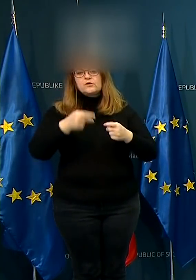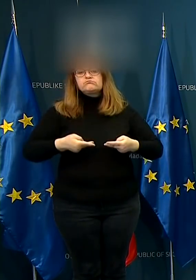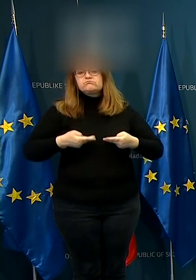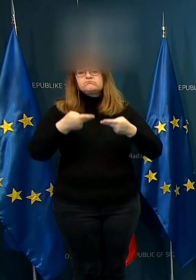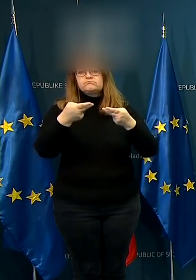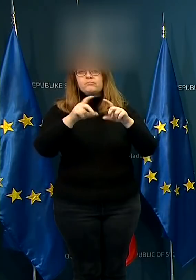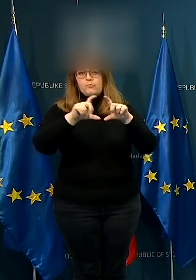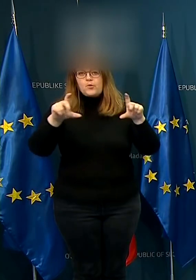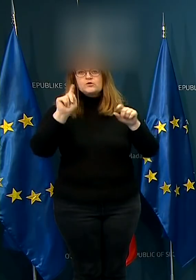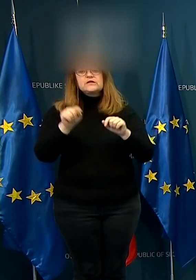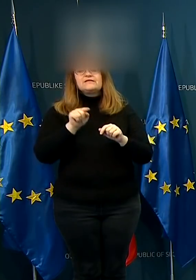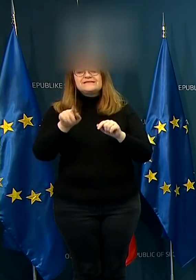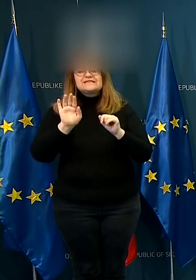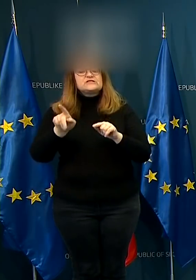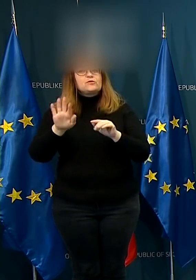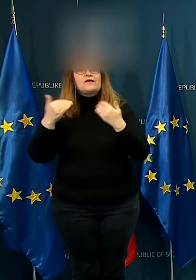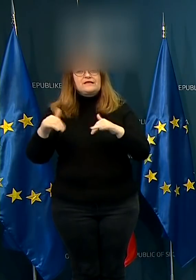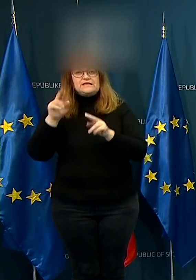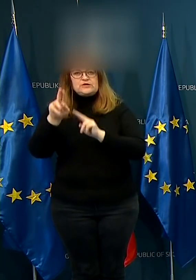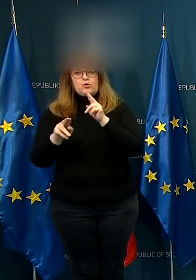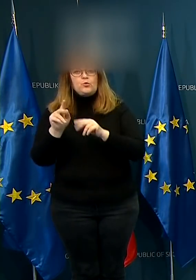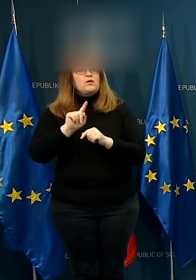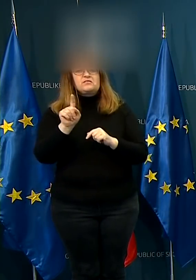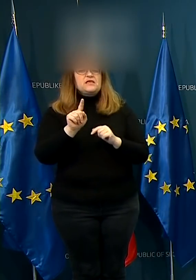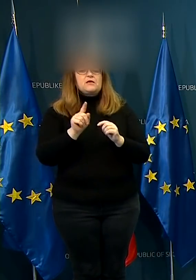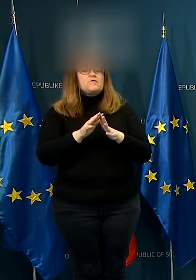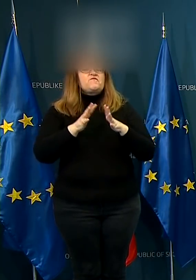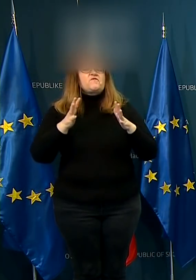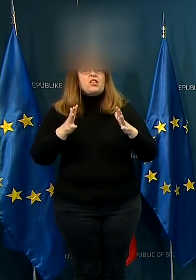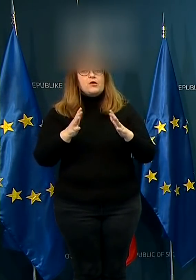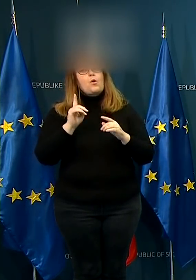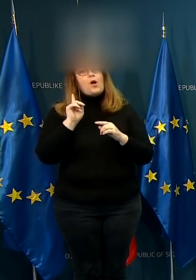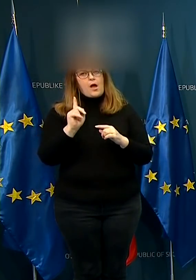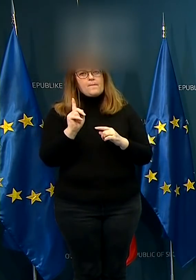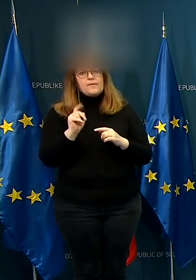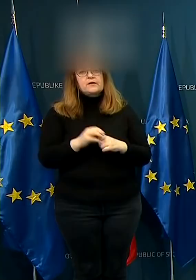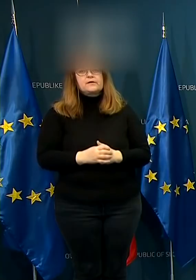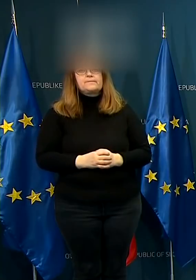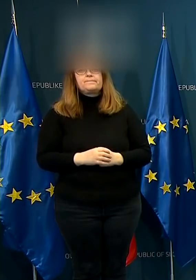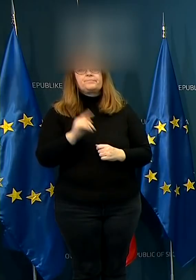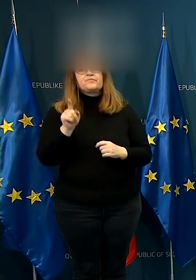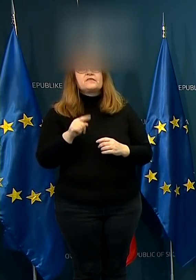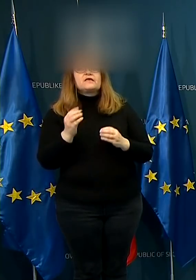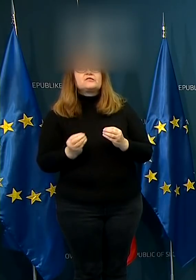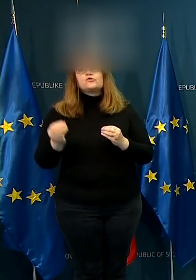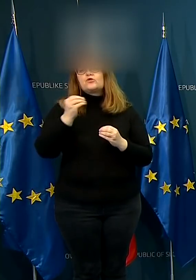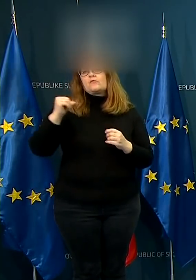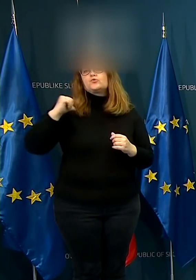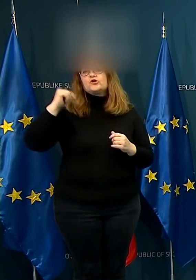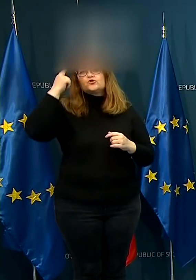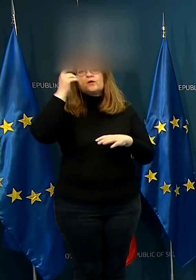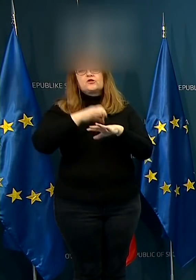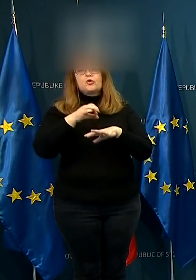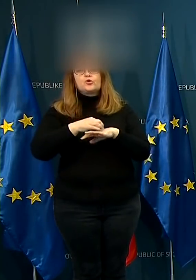bolnikov in bolnikov na intenzivni negi. Ne gre za veliko povečanje, pa vendarle. In dodam včerajšnjo